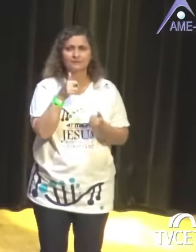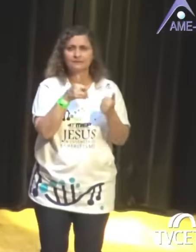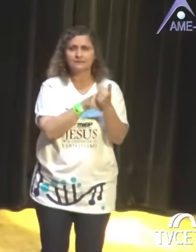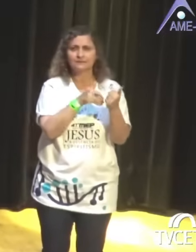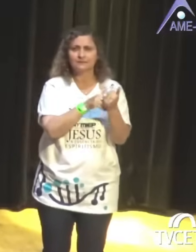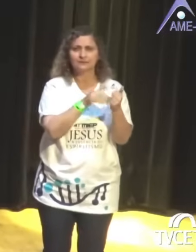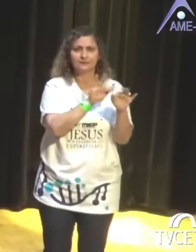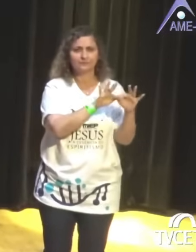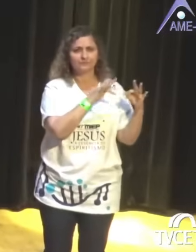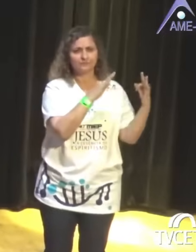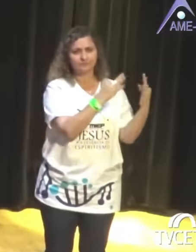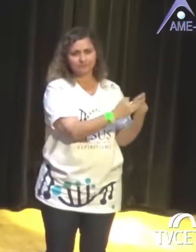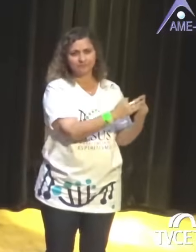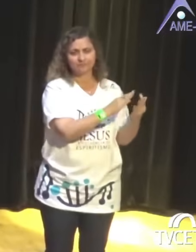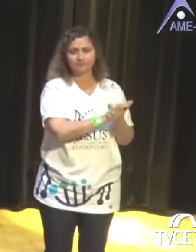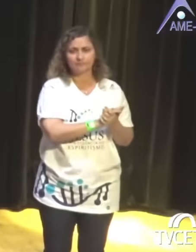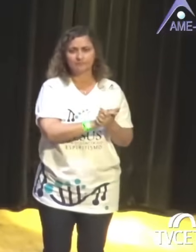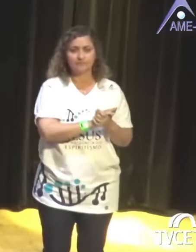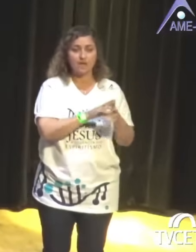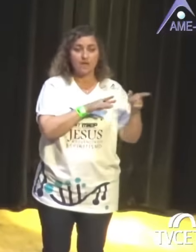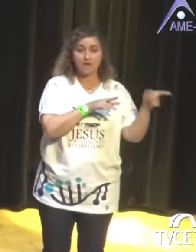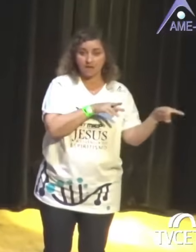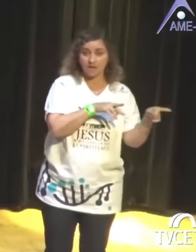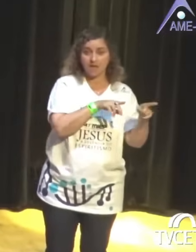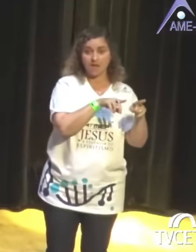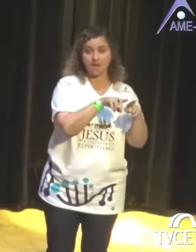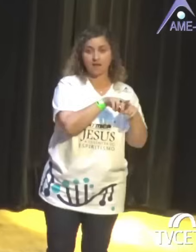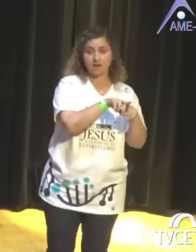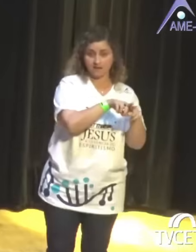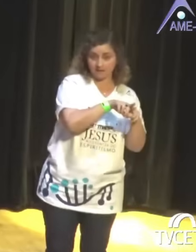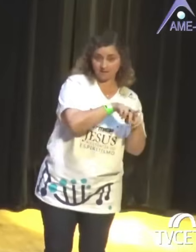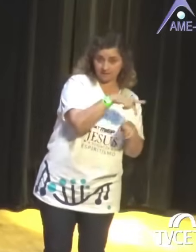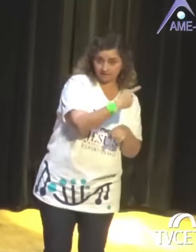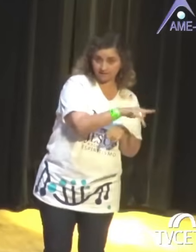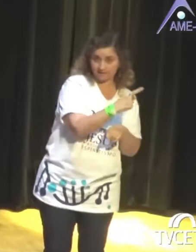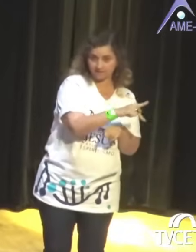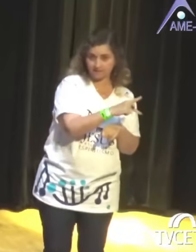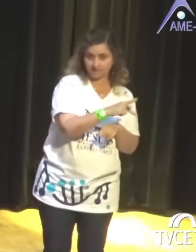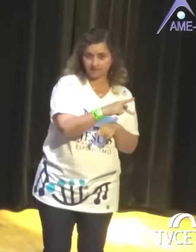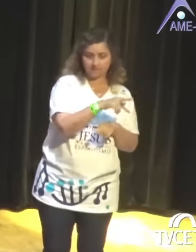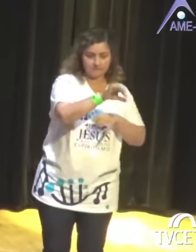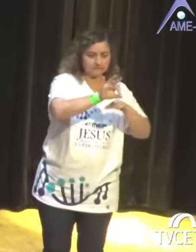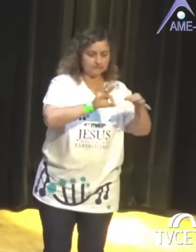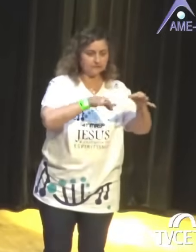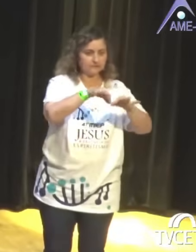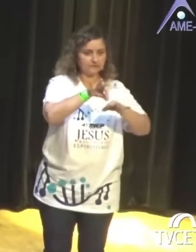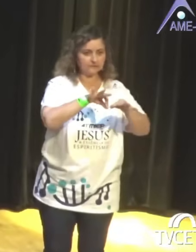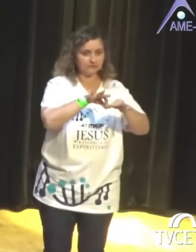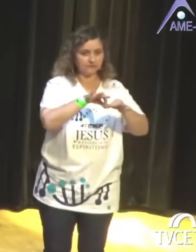Família a irmã dela rasgou a a certidão de